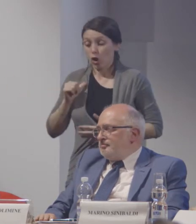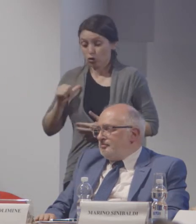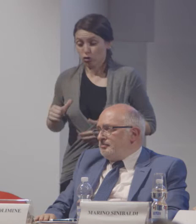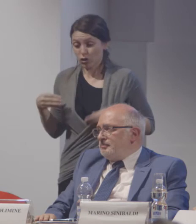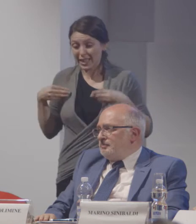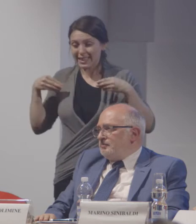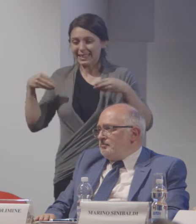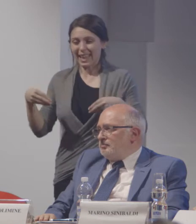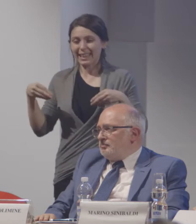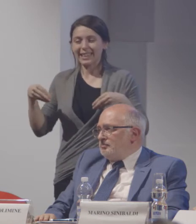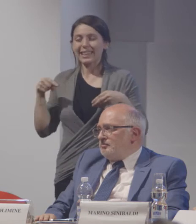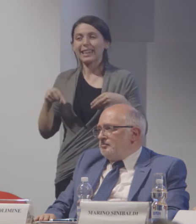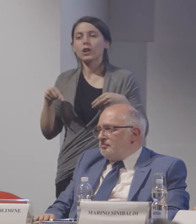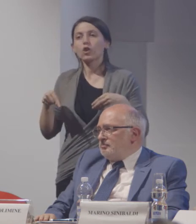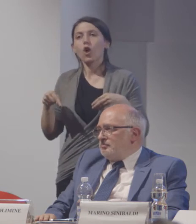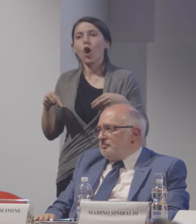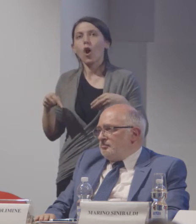senza